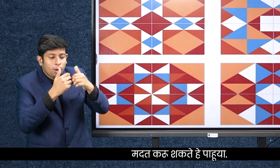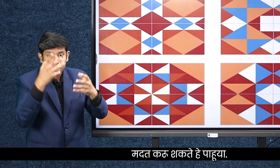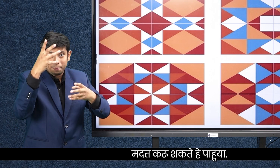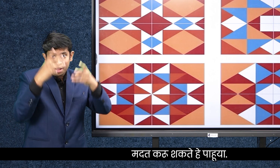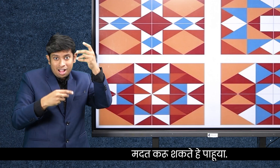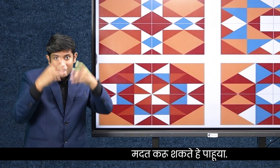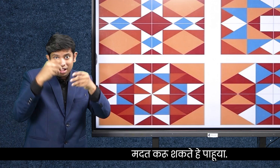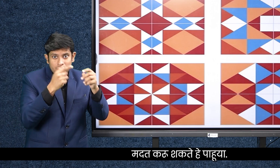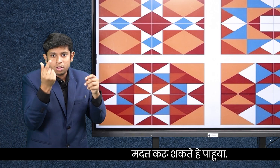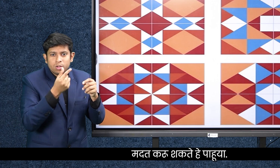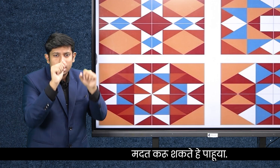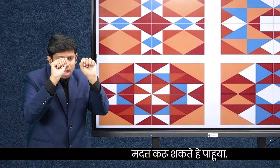पाहूया.